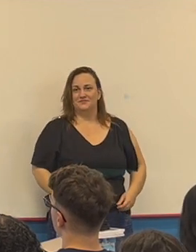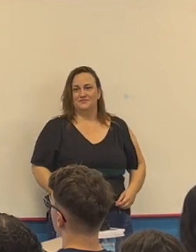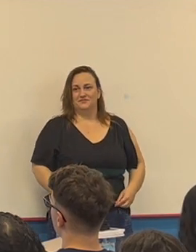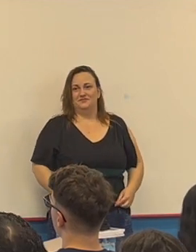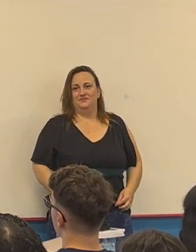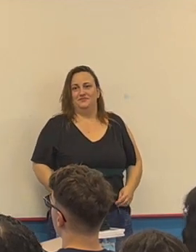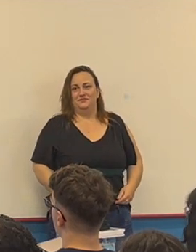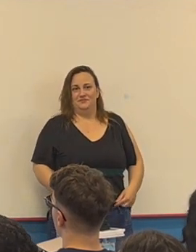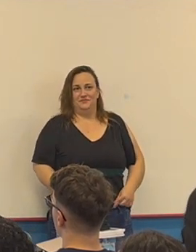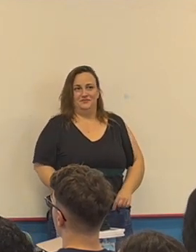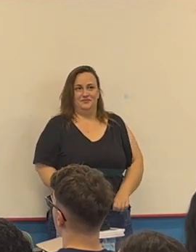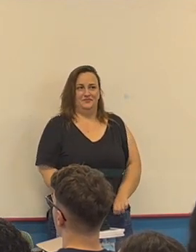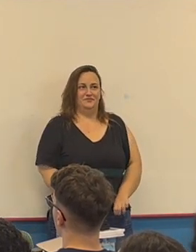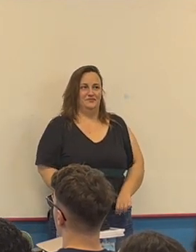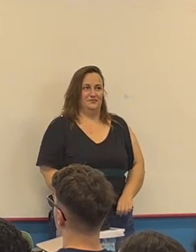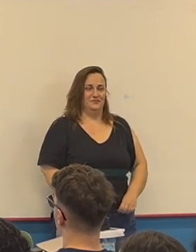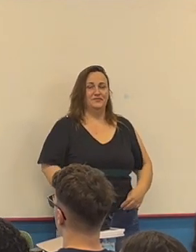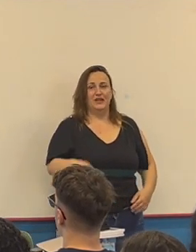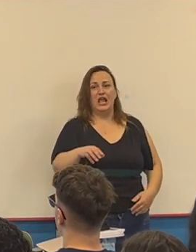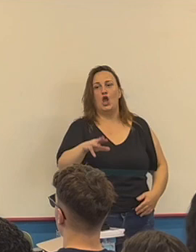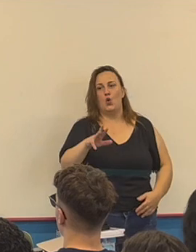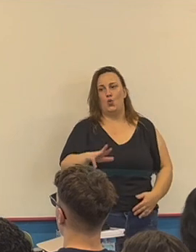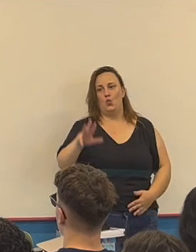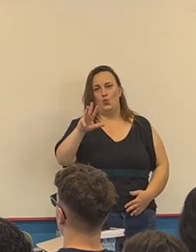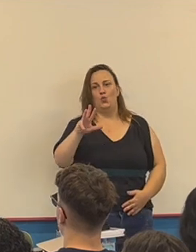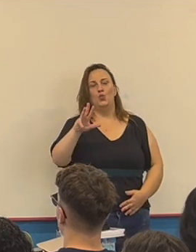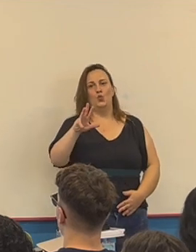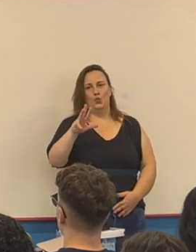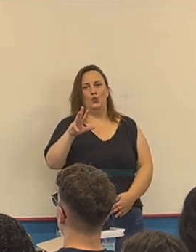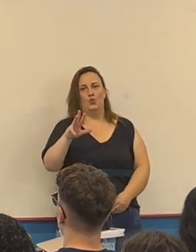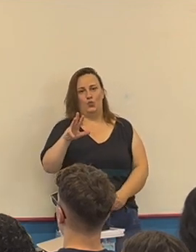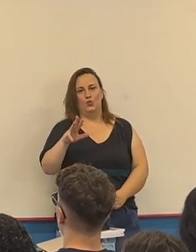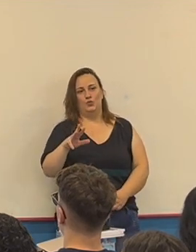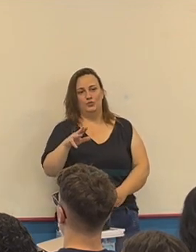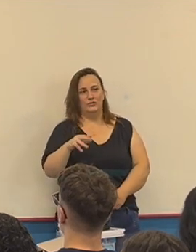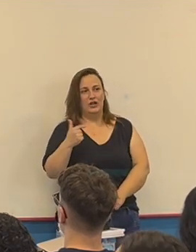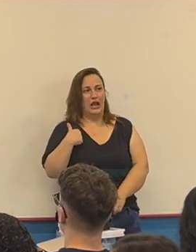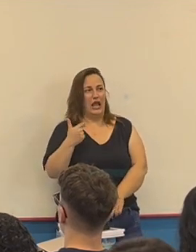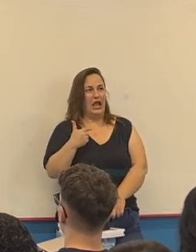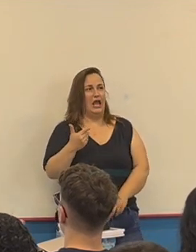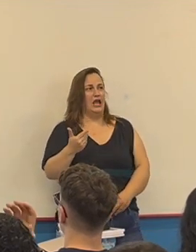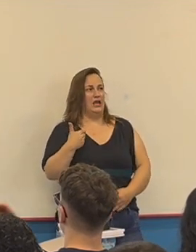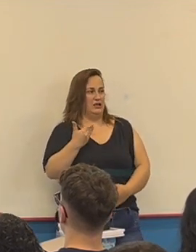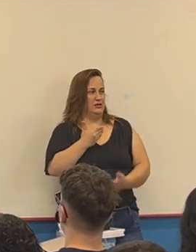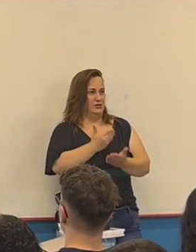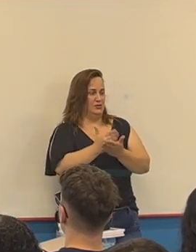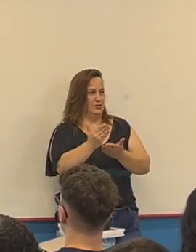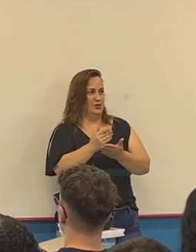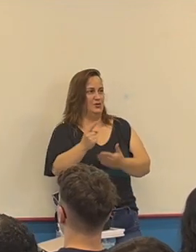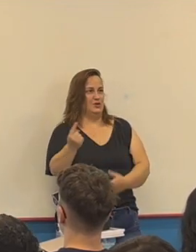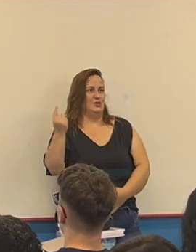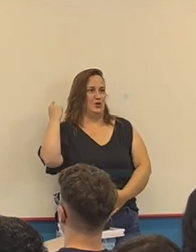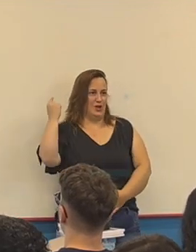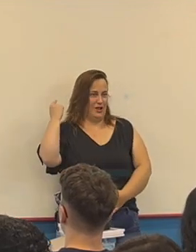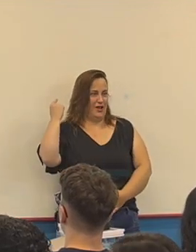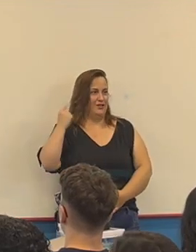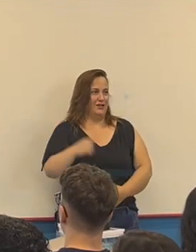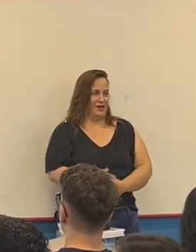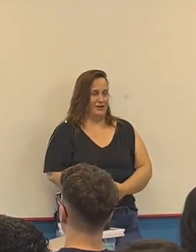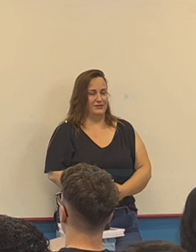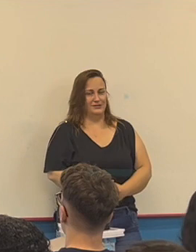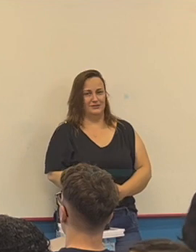entendeu? Ele, através dos sindicatos, ele chegou onde chegou. E ele.